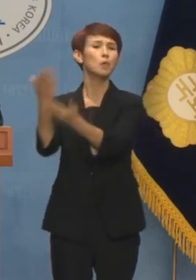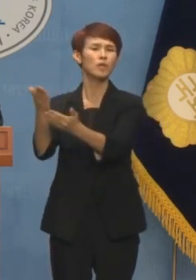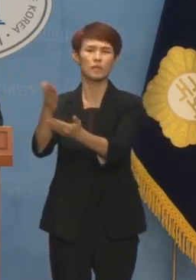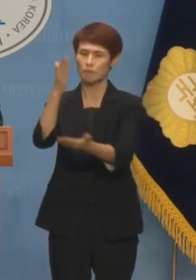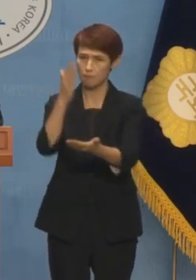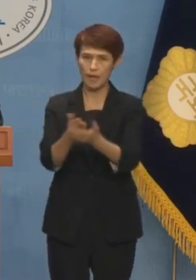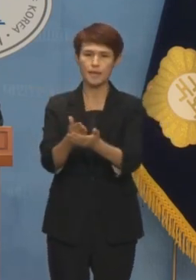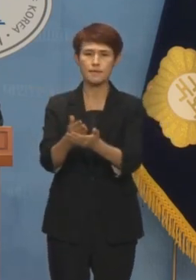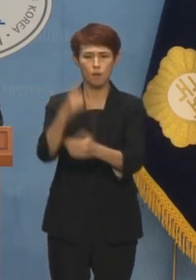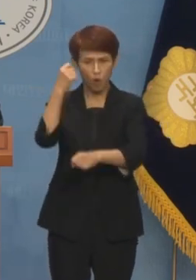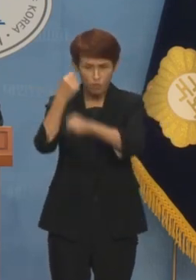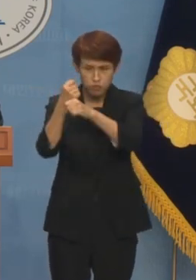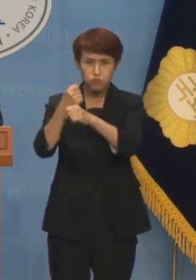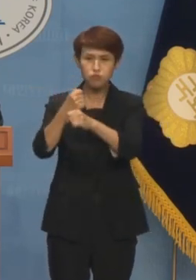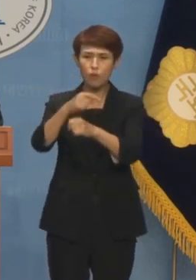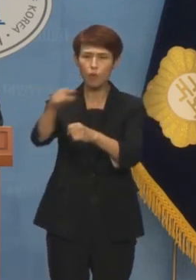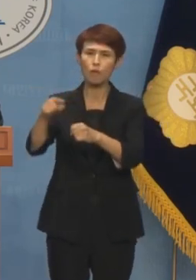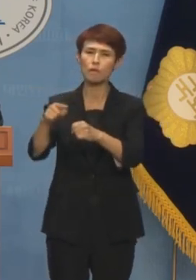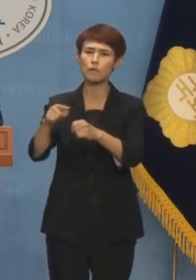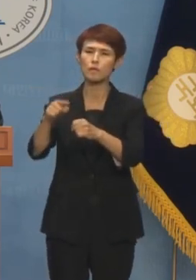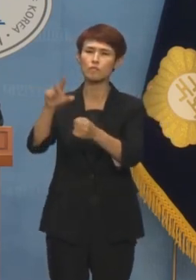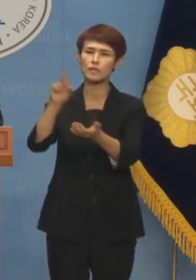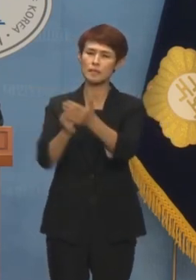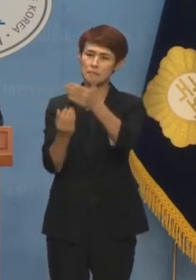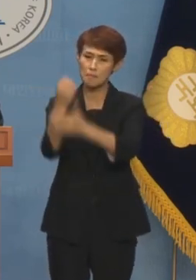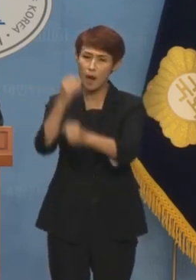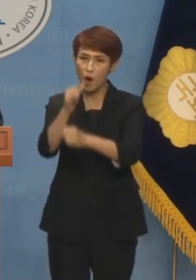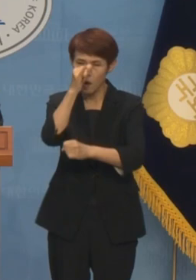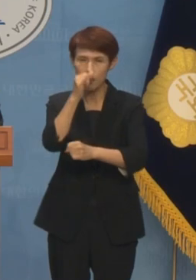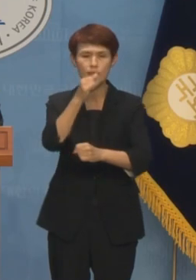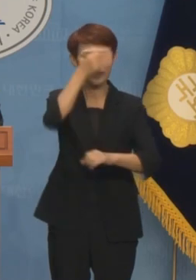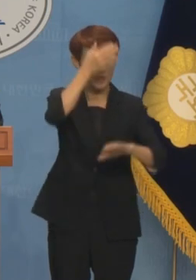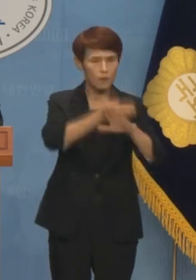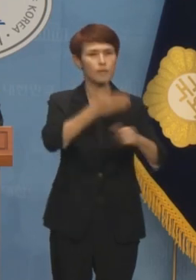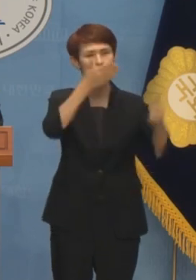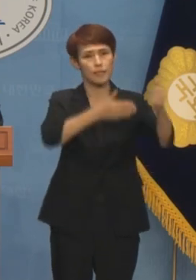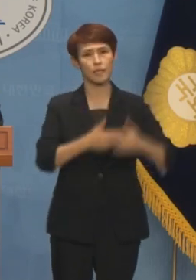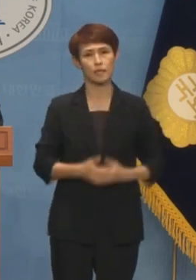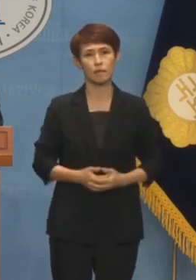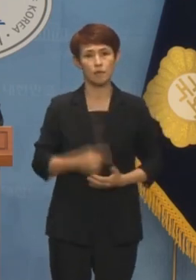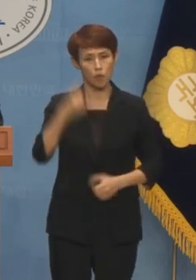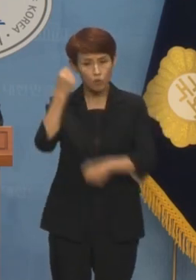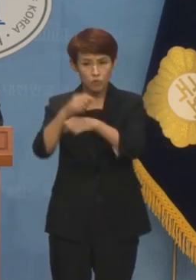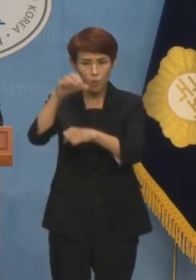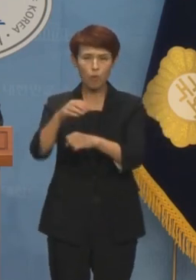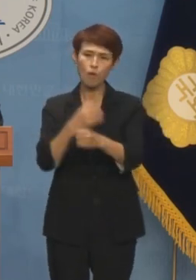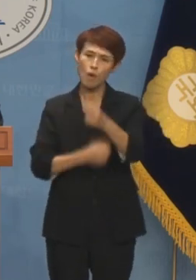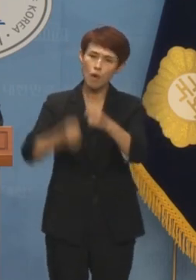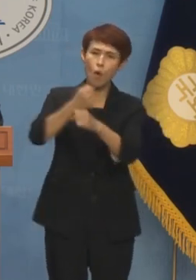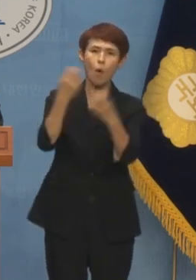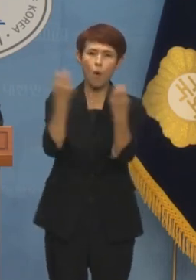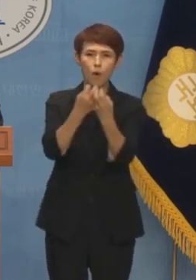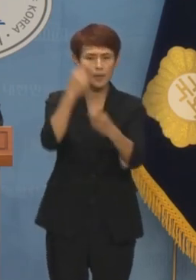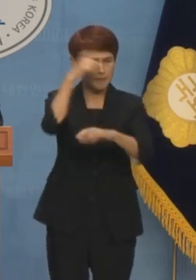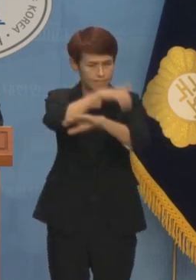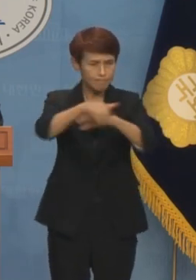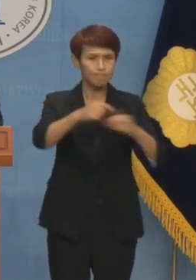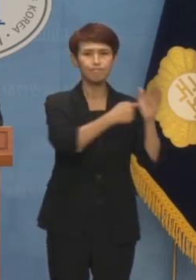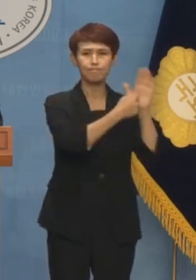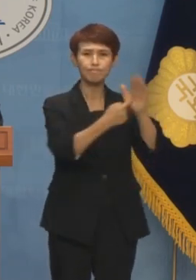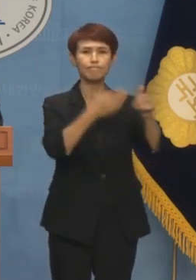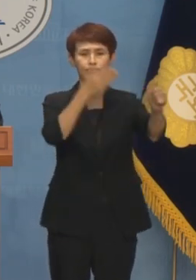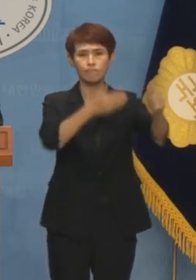연구 현장을 무너뜨린 데 대해서 사과하고 연구 현장을 어떻게 복구할지 구체적인 대책을